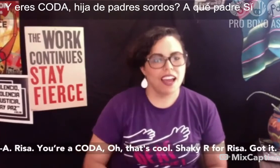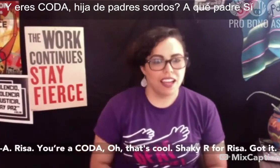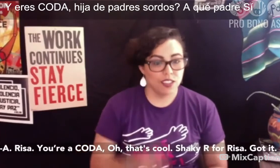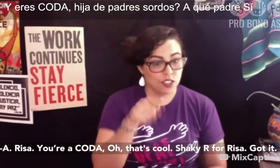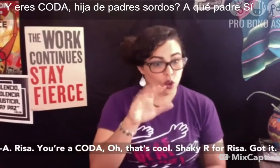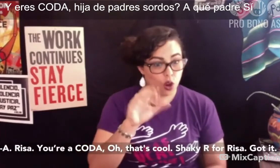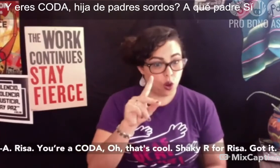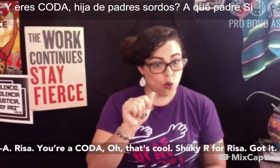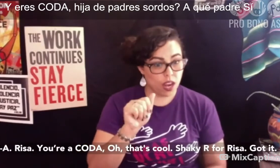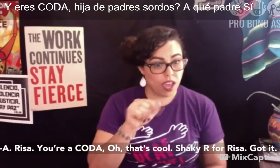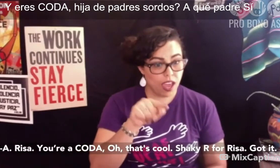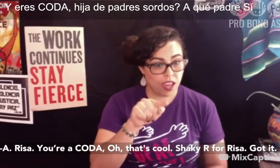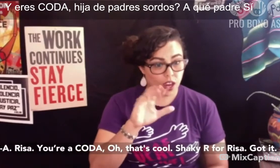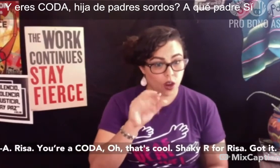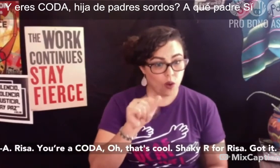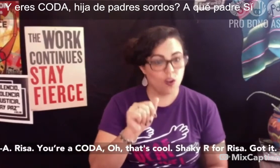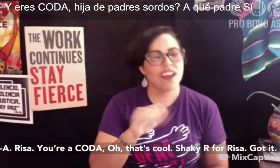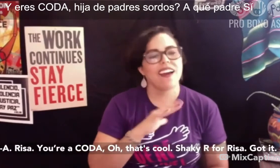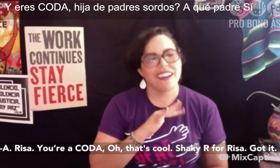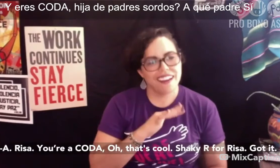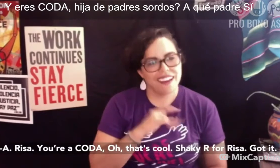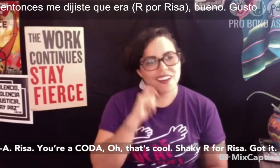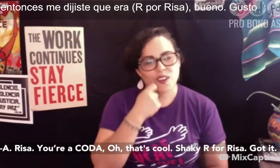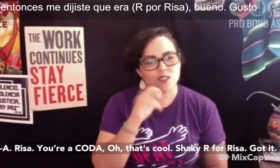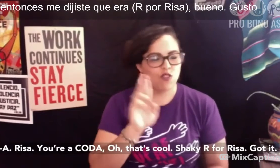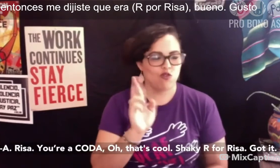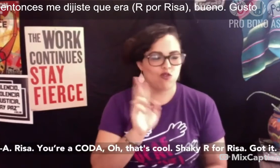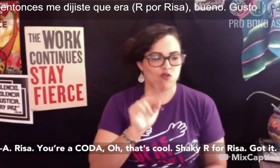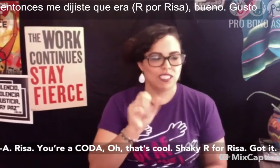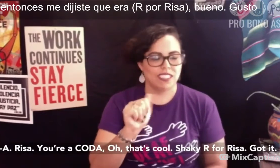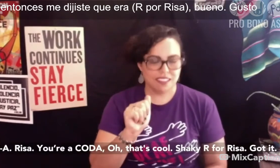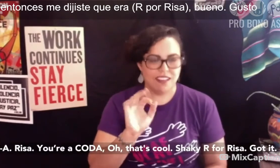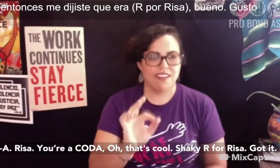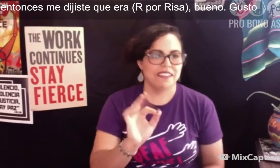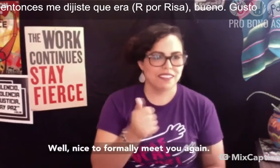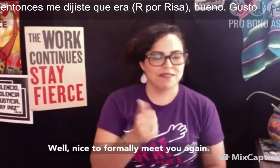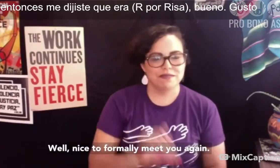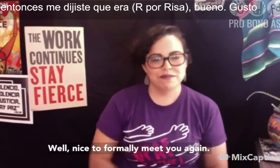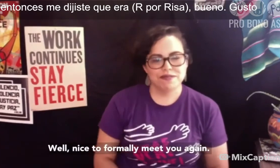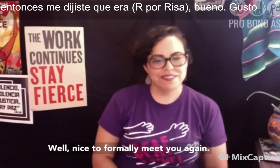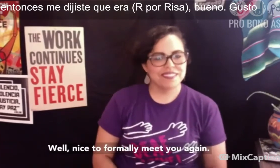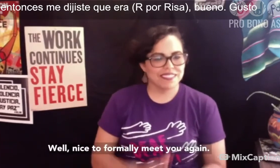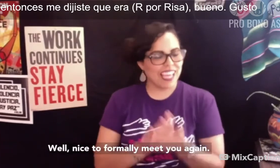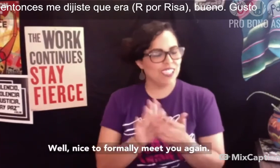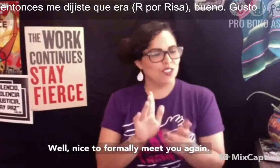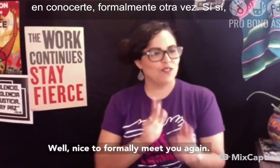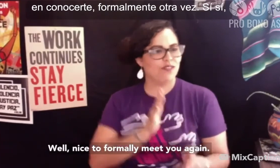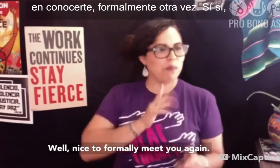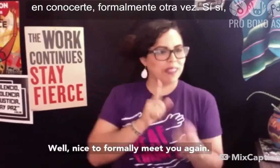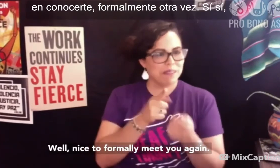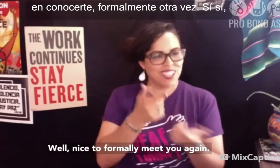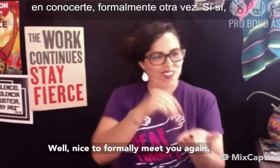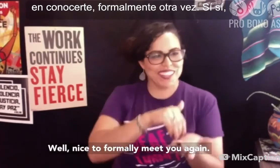¿verdad? Hija de padres sordos. Qué padre. Sí, entonces me dijiste que era Risa. Bueno,